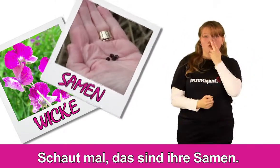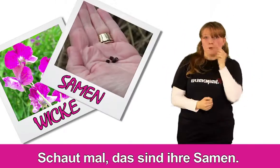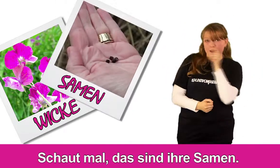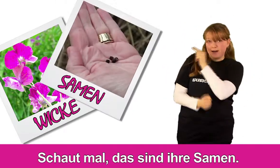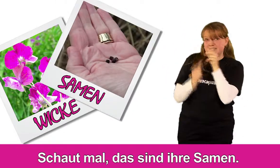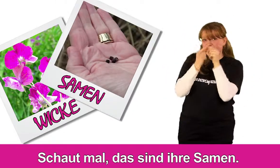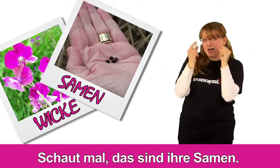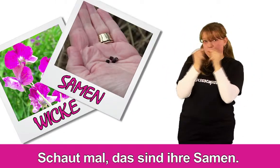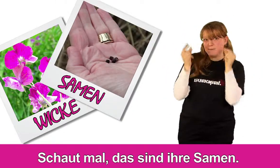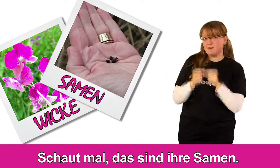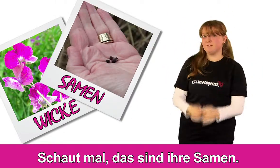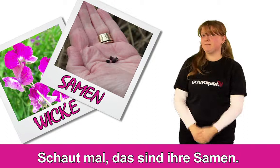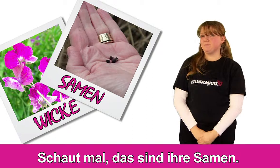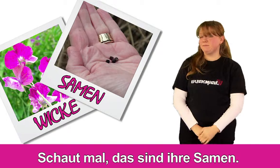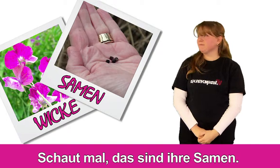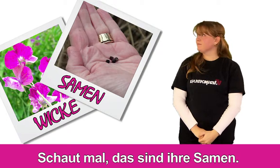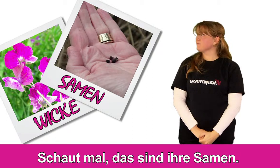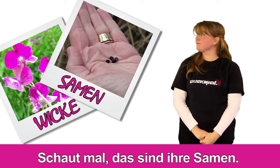Schaut mal, das sind ihre Samen.